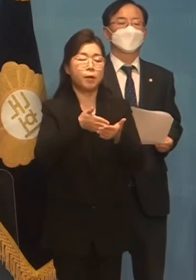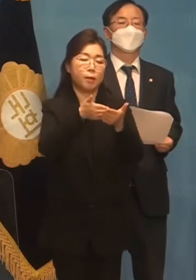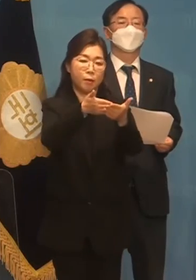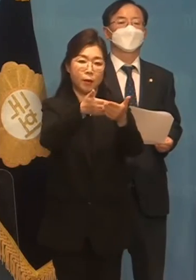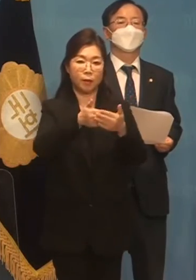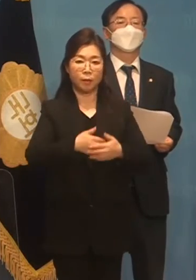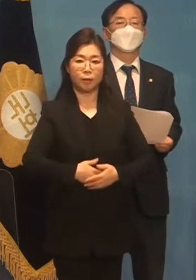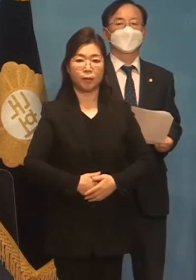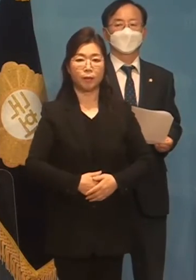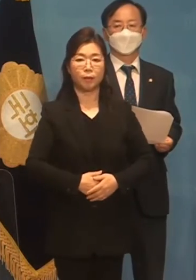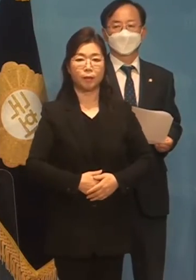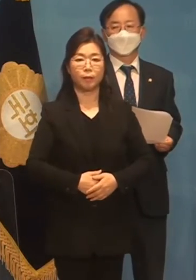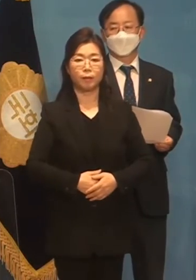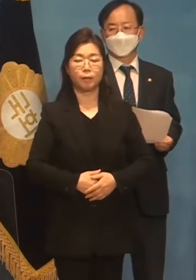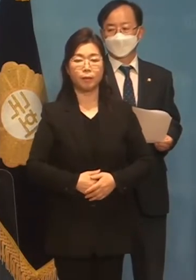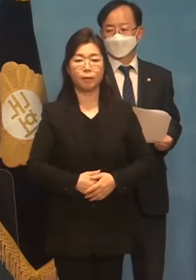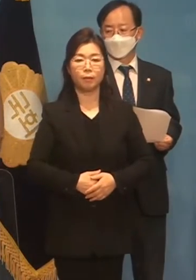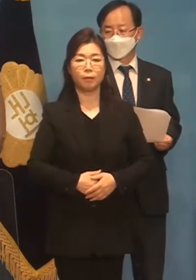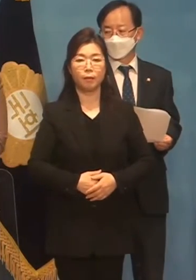제안합니다.